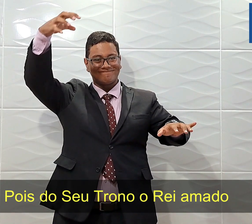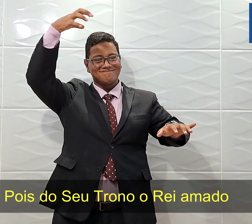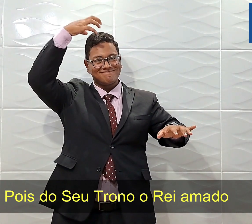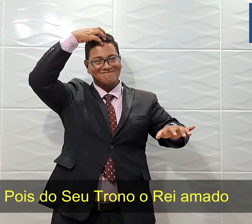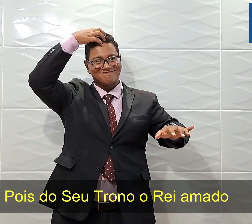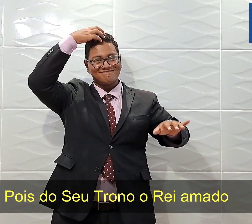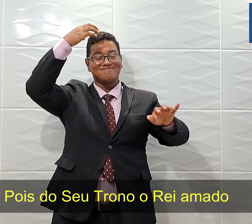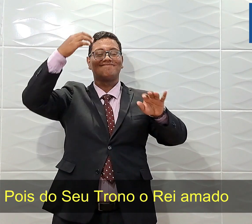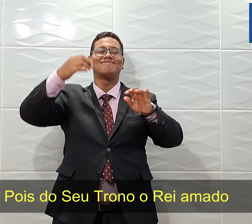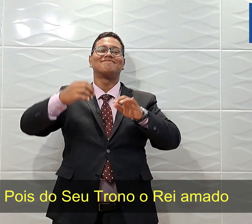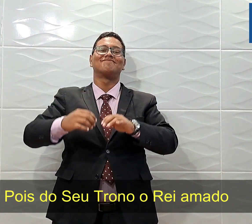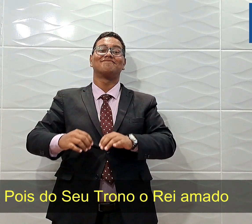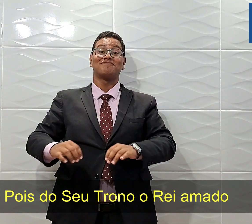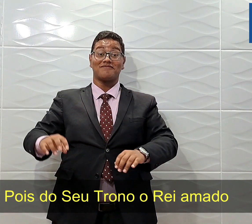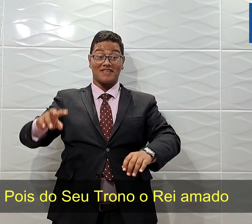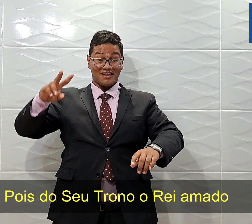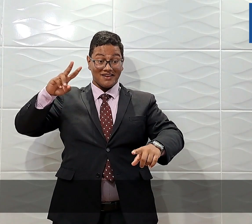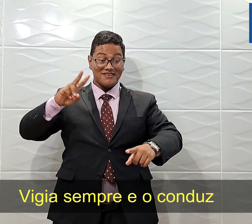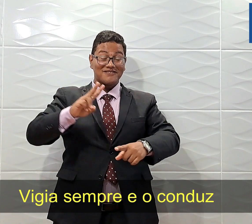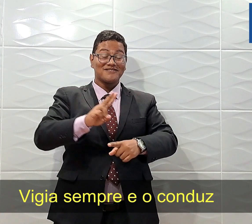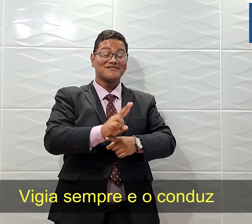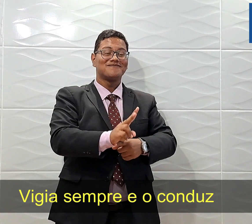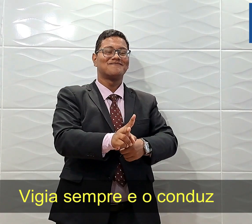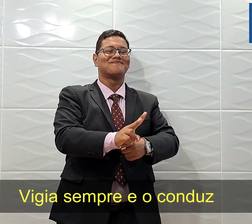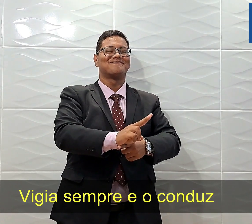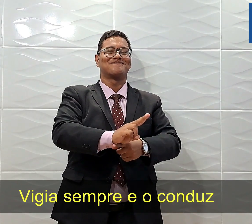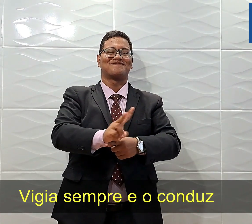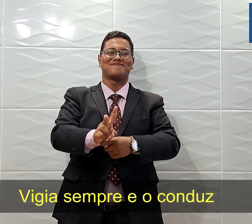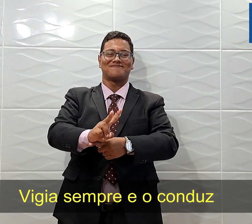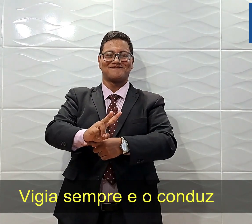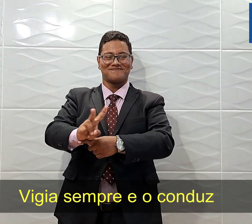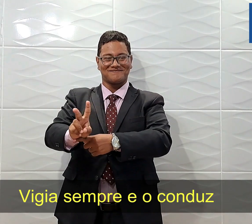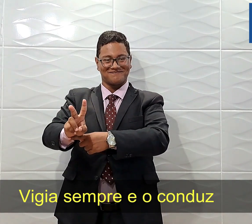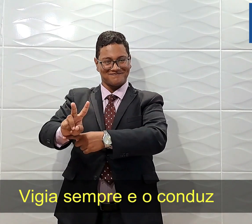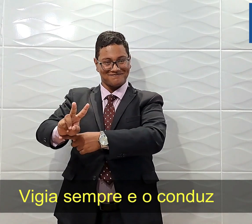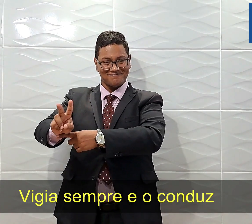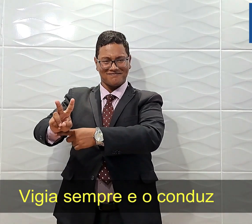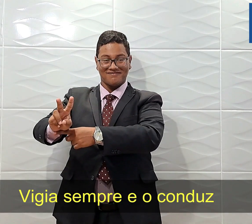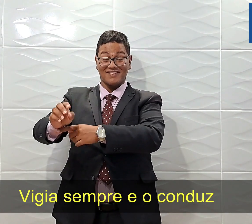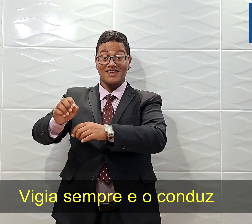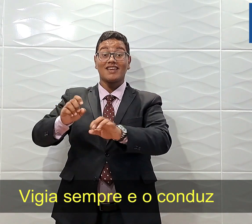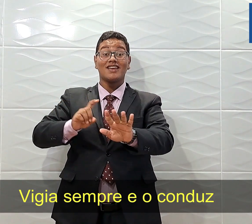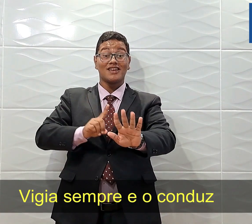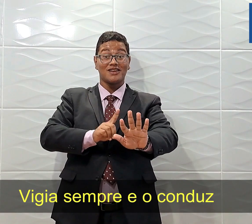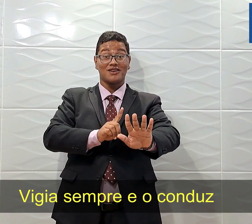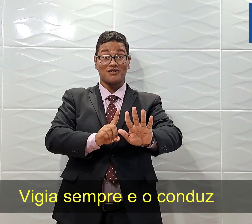amado Vigia sempre e o